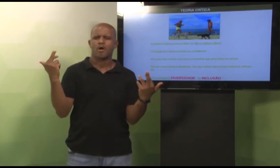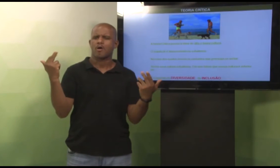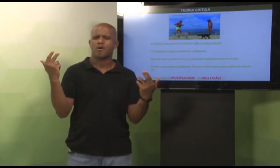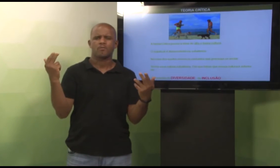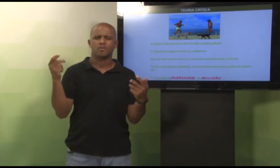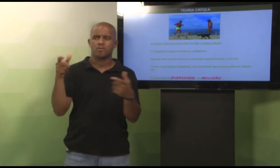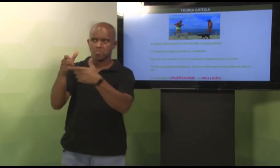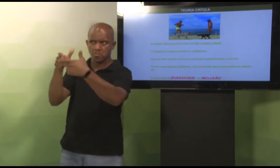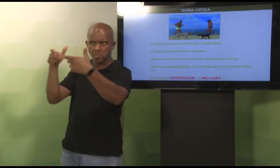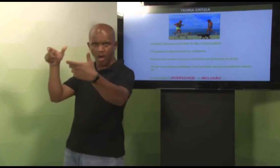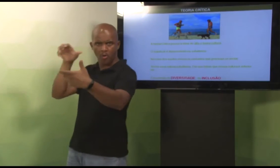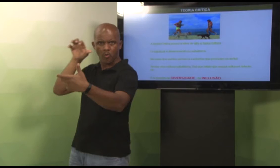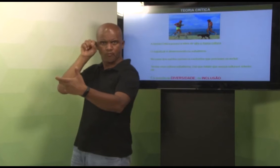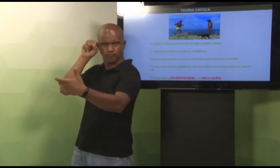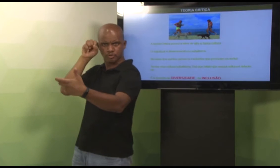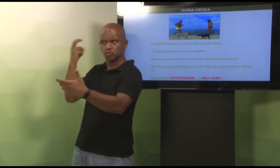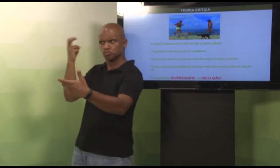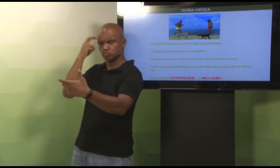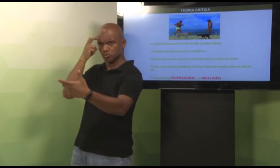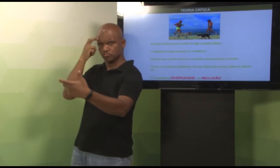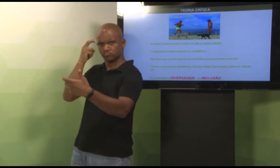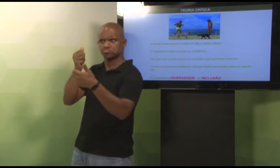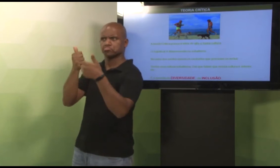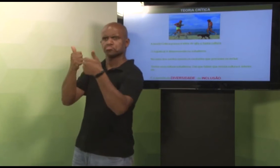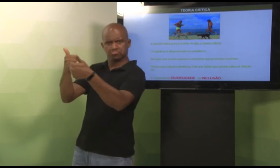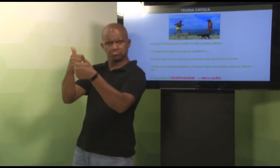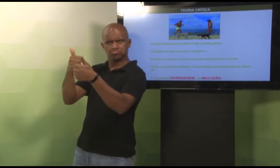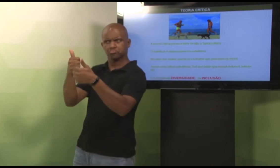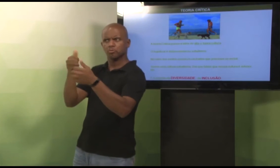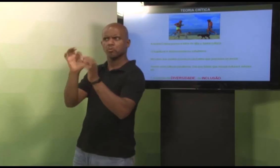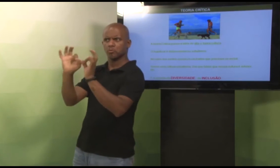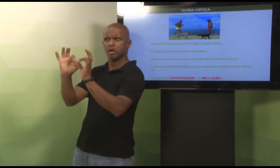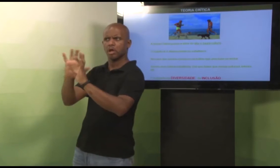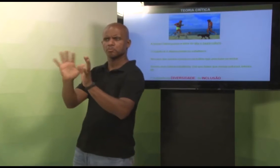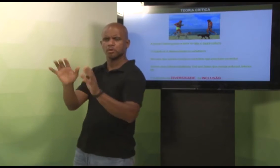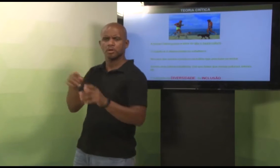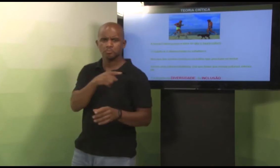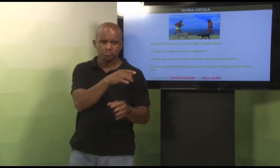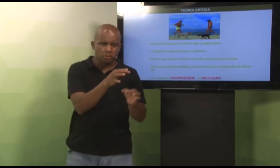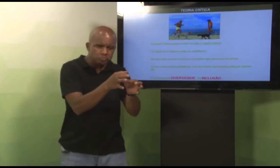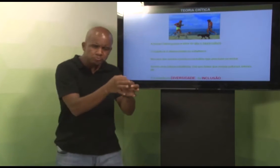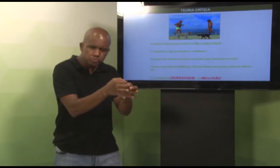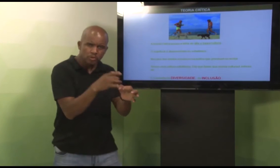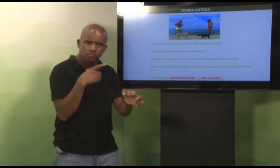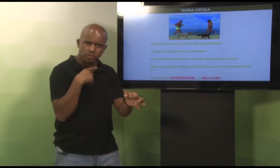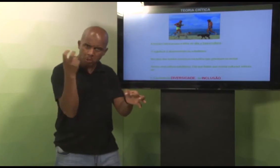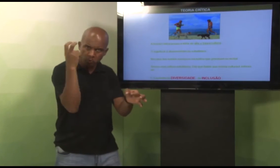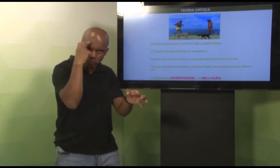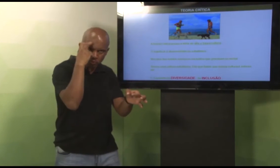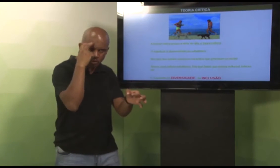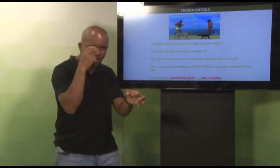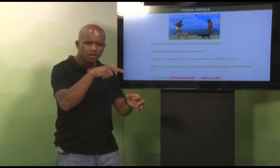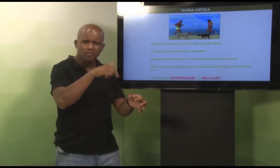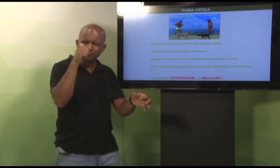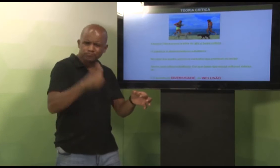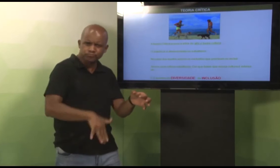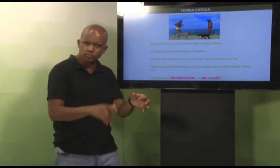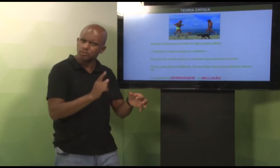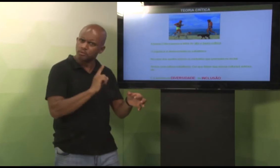colocada abaixo. Contudo, são iguais. Assim como a cultura majoritária tem o valor, os grupos